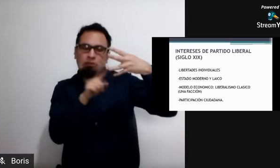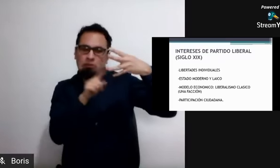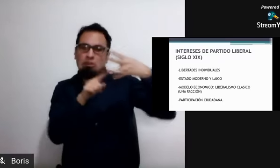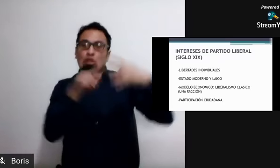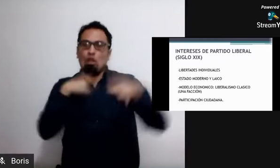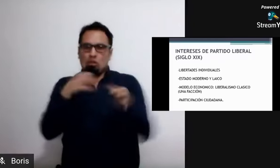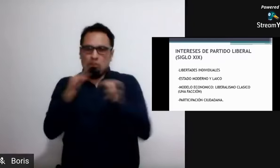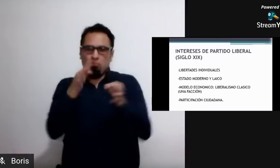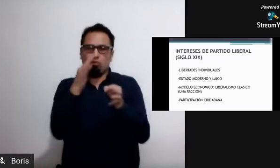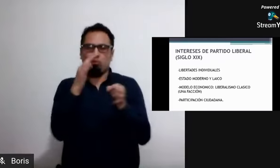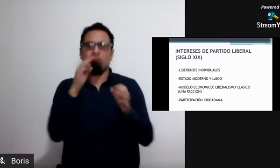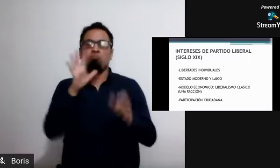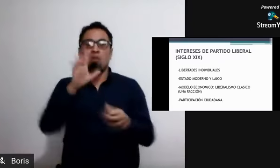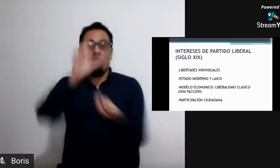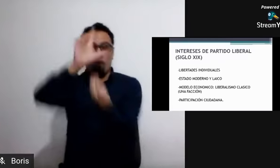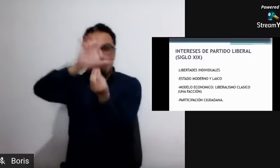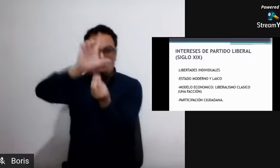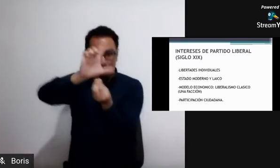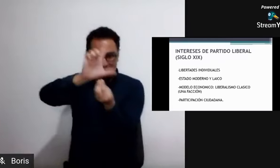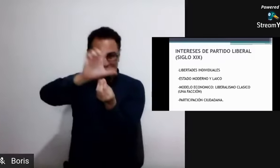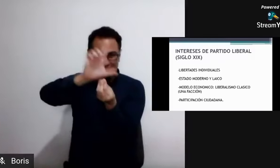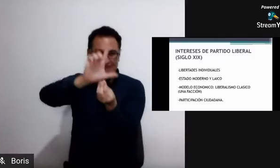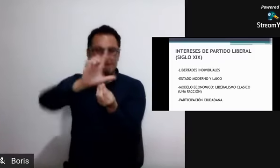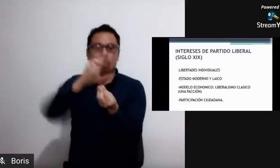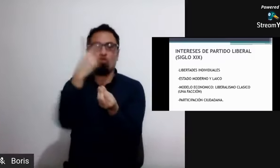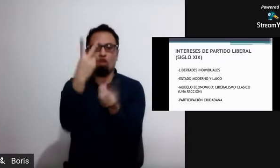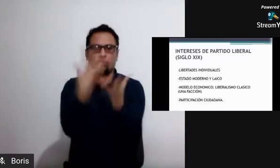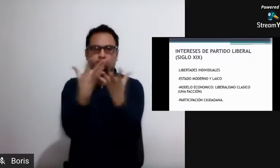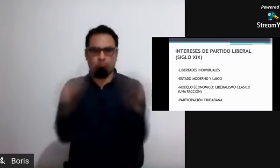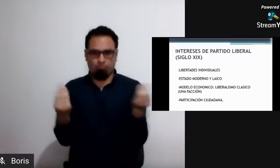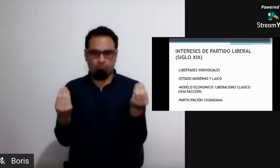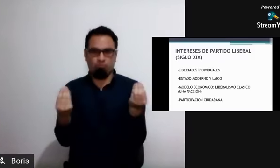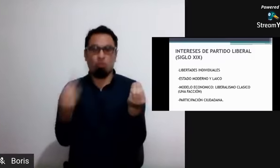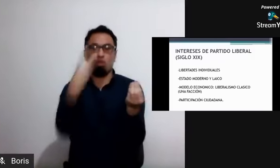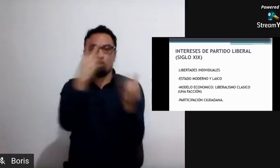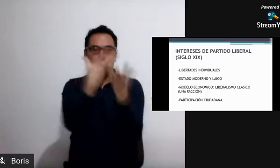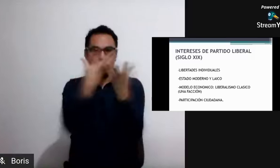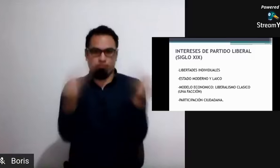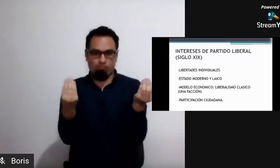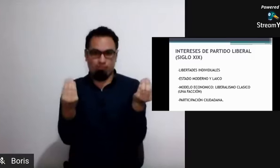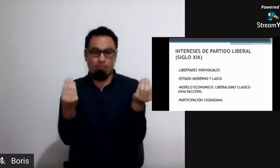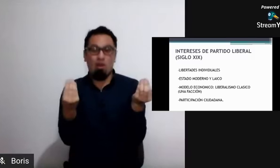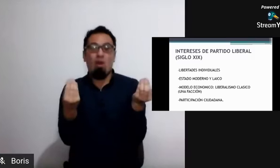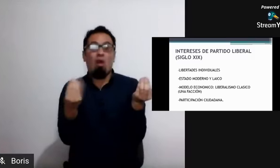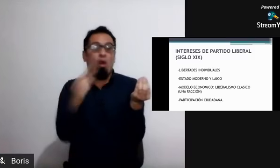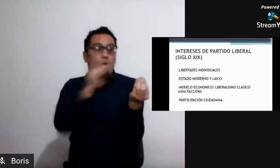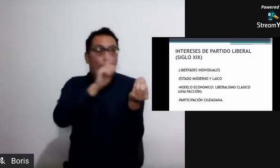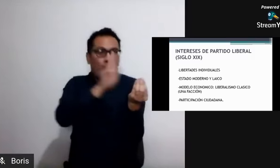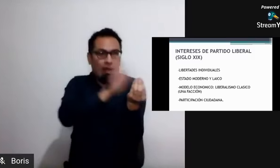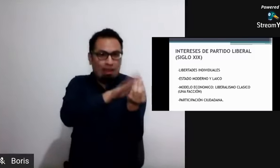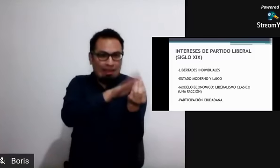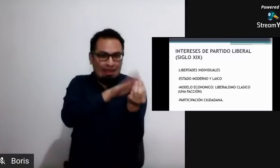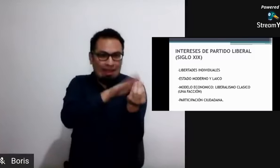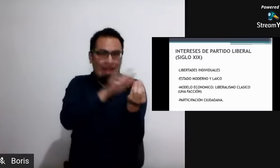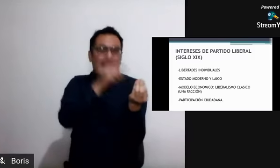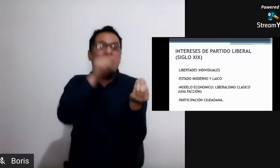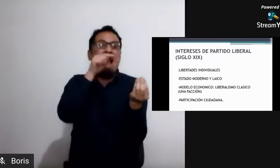El tercer interés principal que perseguía el Partido Liberal, específicamente, lo